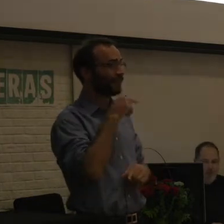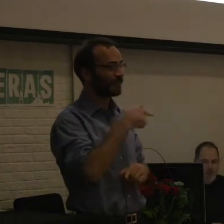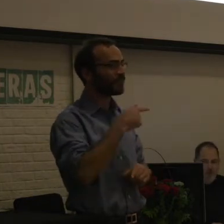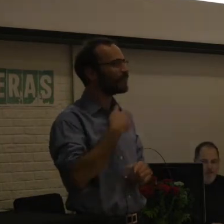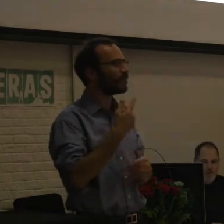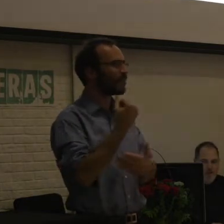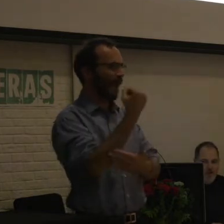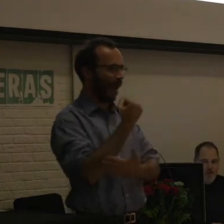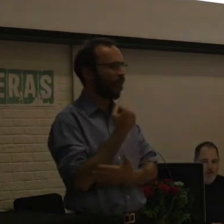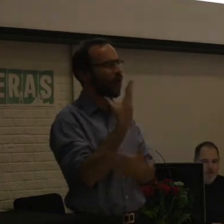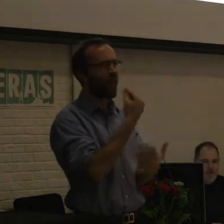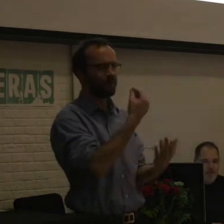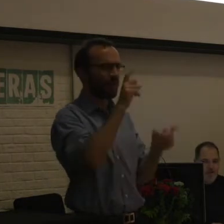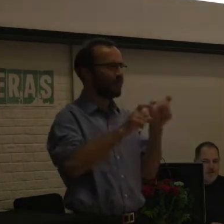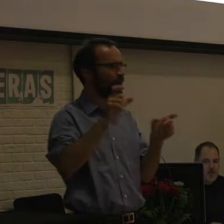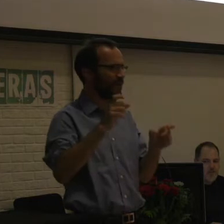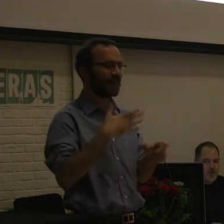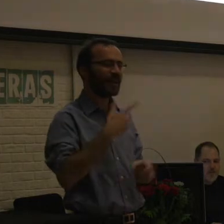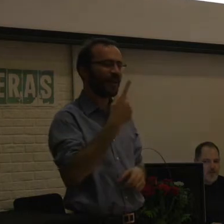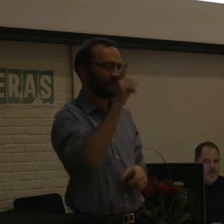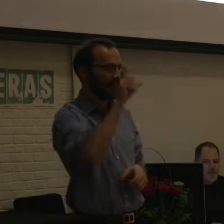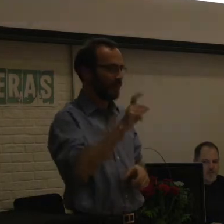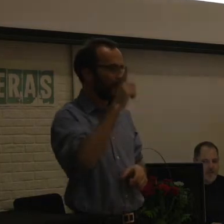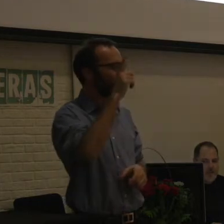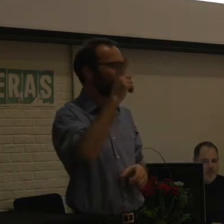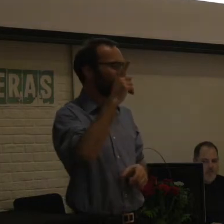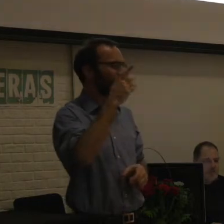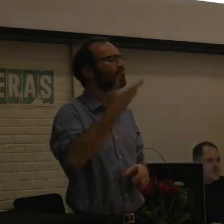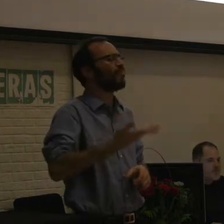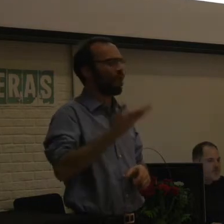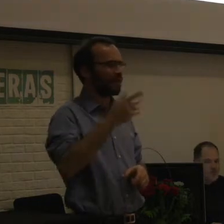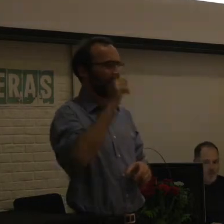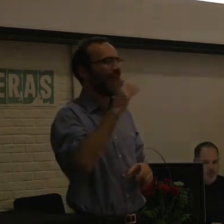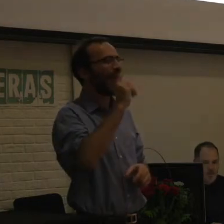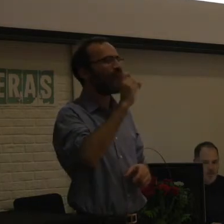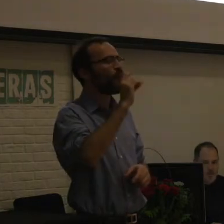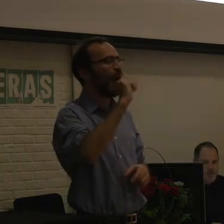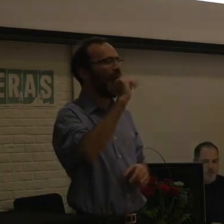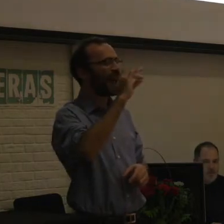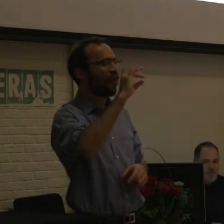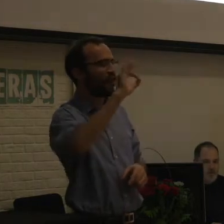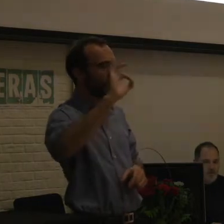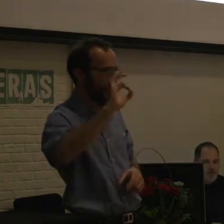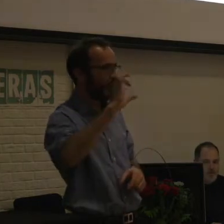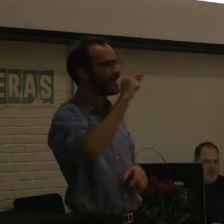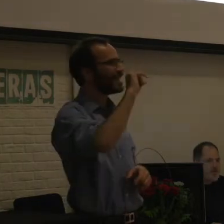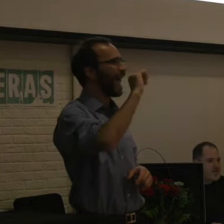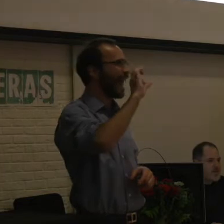y quiero mencionar aquí especialmente a Eduardo Salas, el director del Museo de los Orígenes, Luis Pérez Nieto y Mercedes Pérez